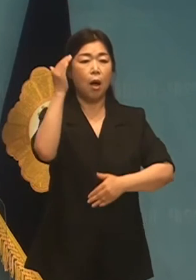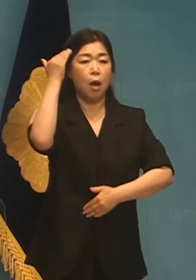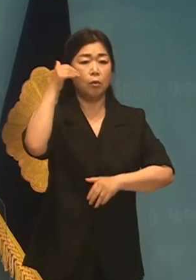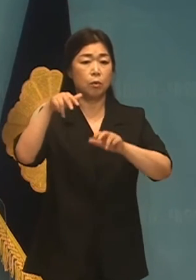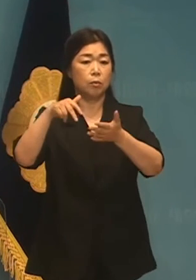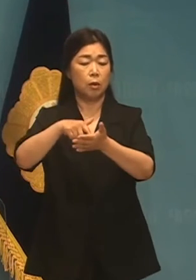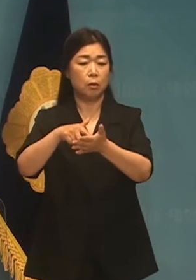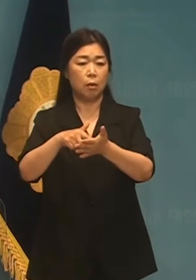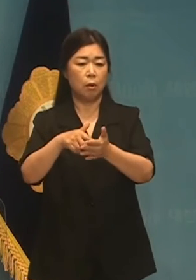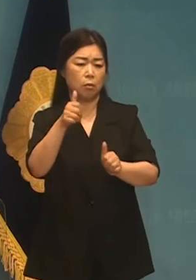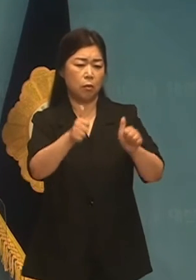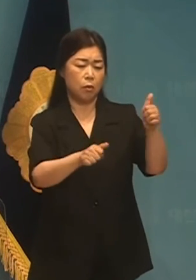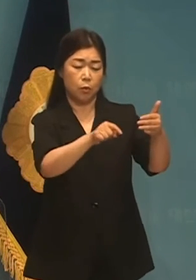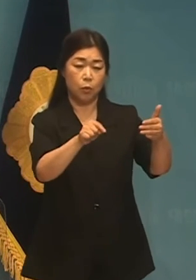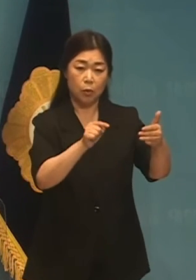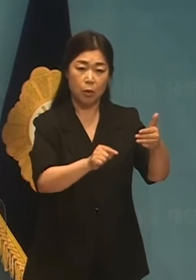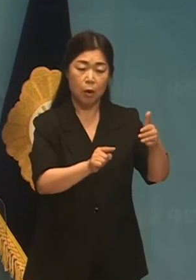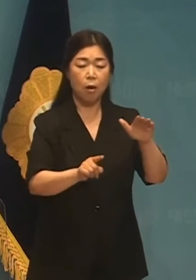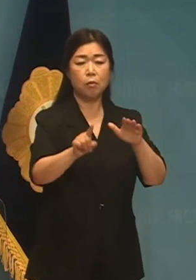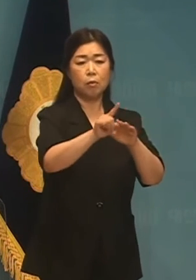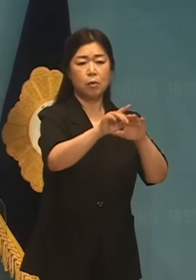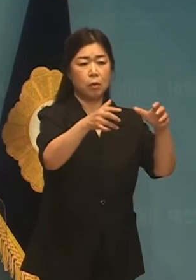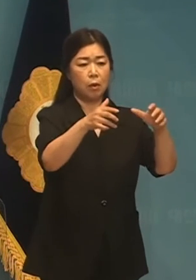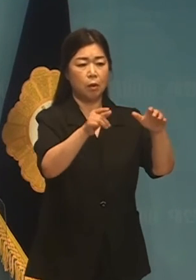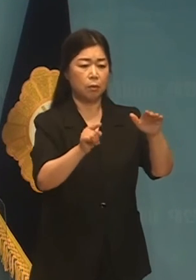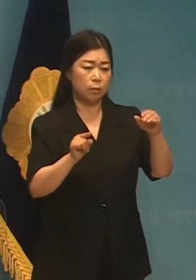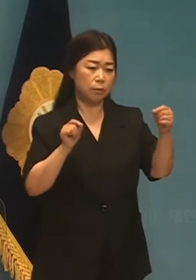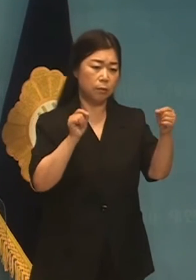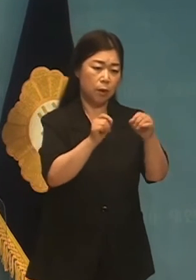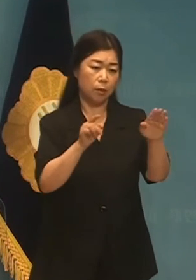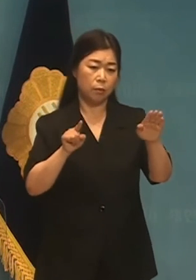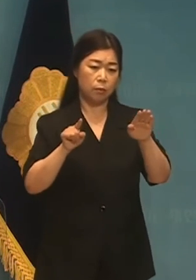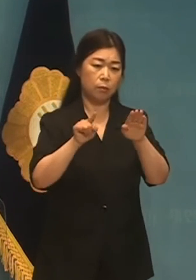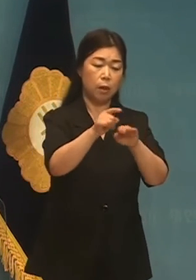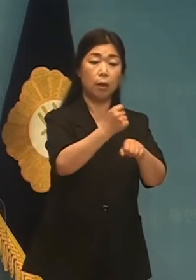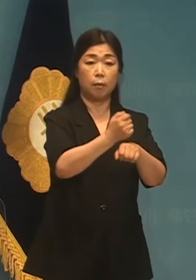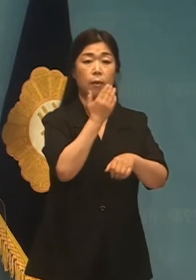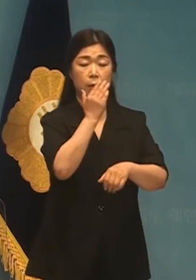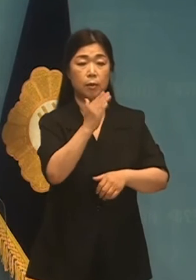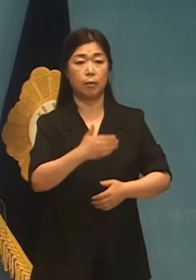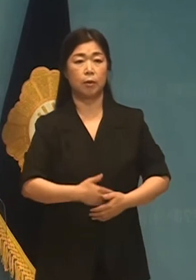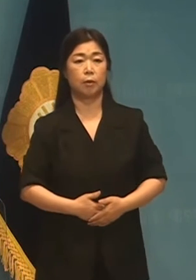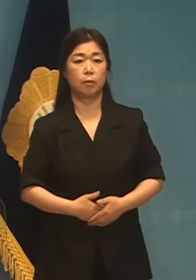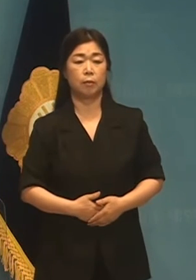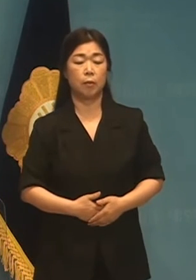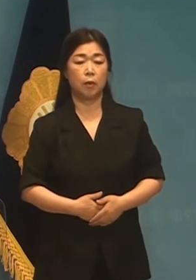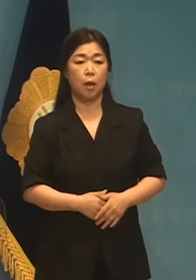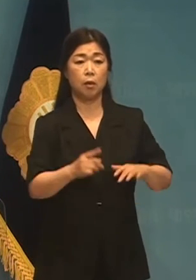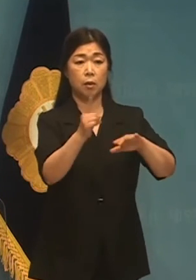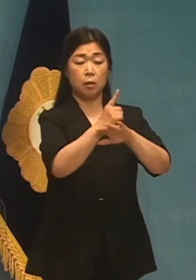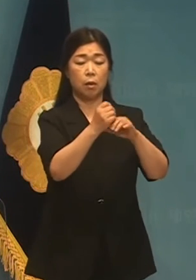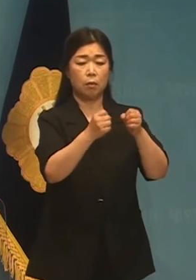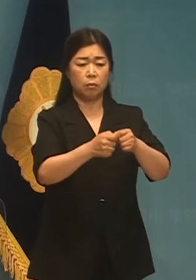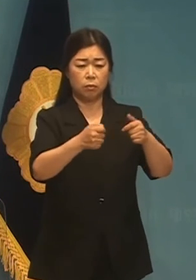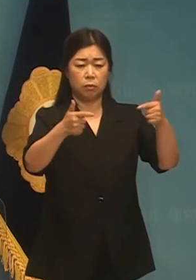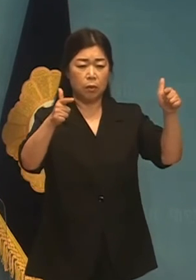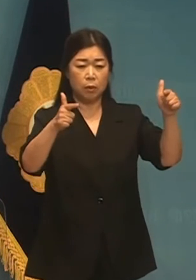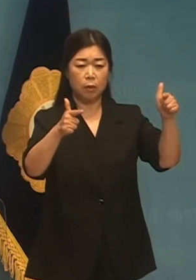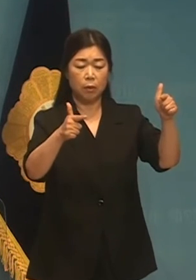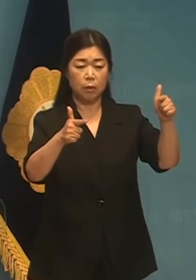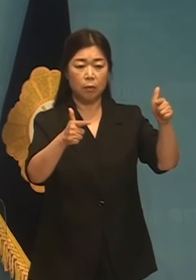대한민국은 무한 경쟁 속에서 선진국의 문턱에 다다랐습니다. 디지털 부흥기를 선도적으로 맞이하기